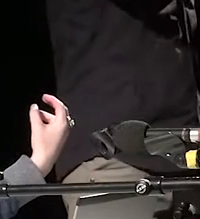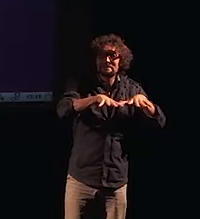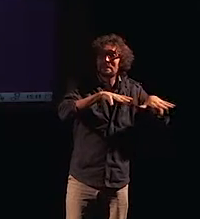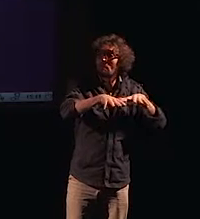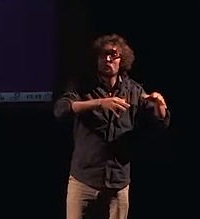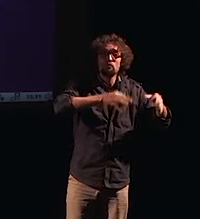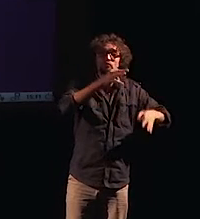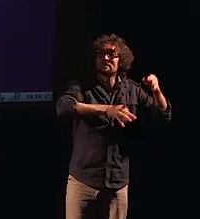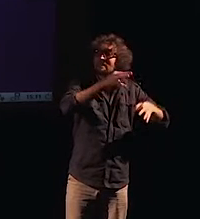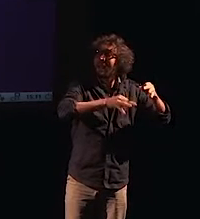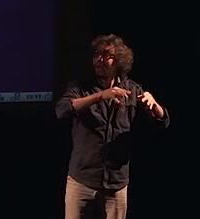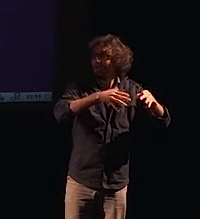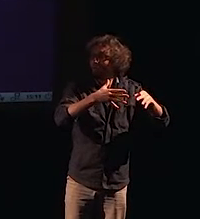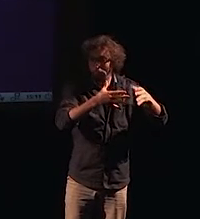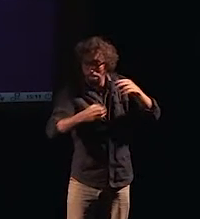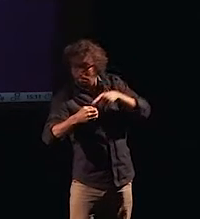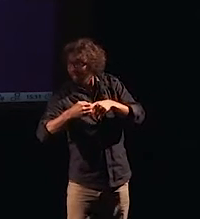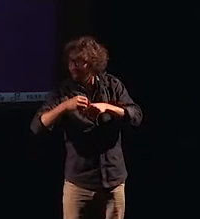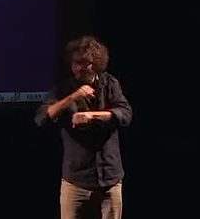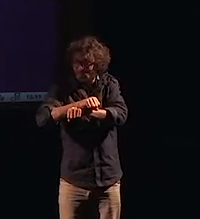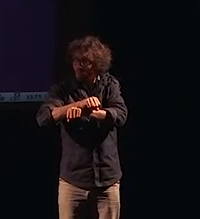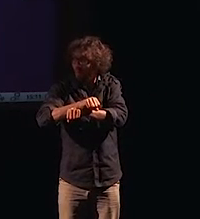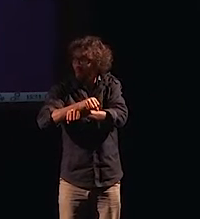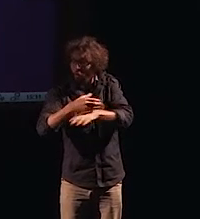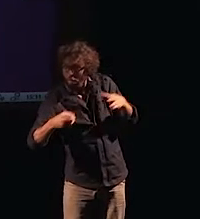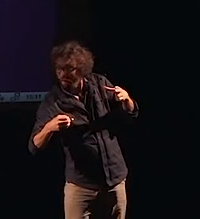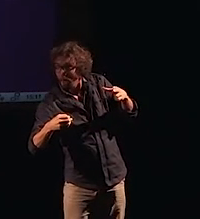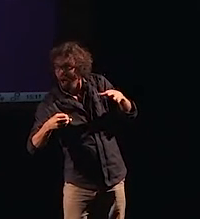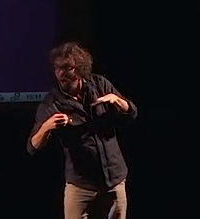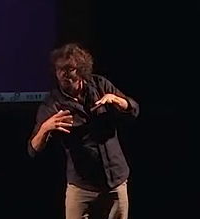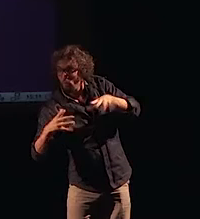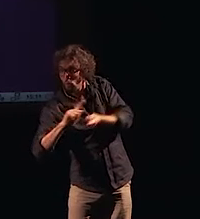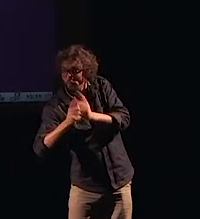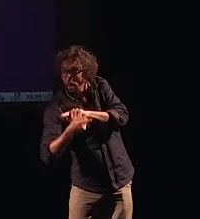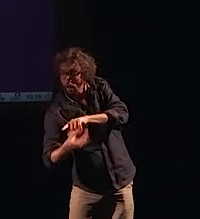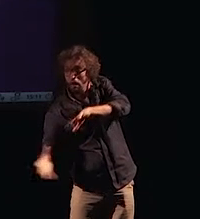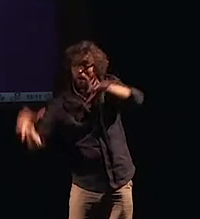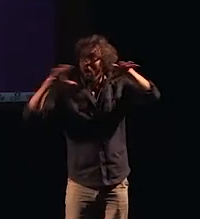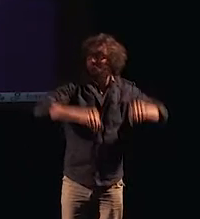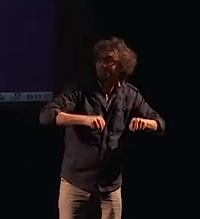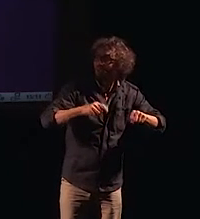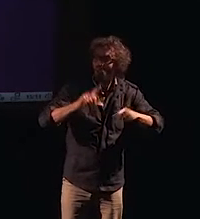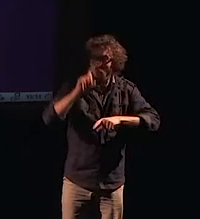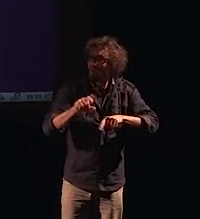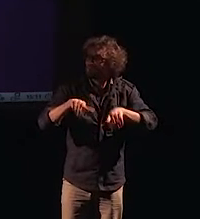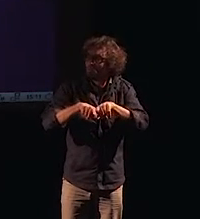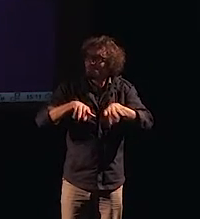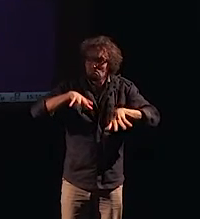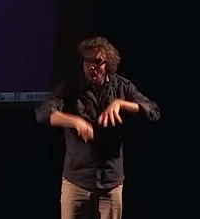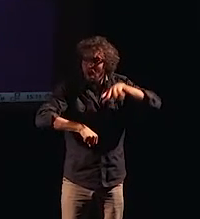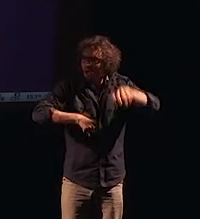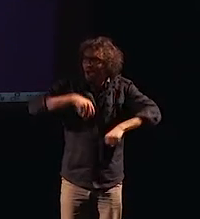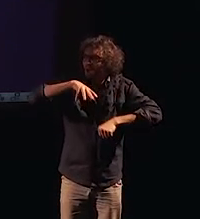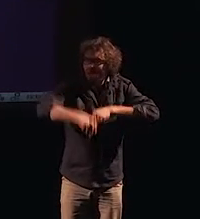imposée et elle a commencé à faire, à mettre des espèces de rouages en marche qui ont fait que